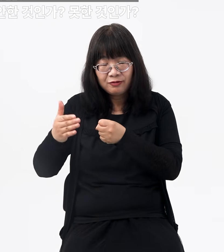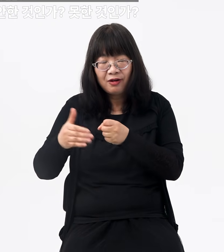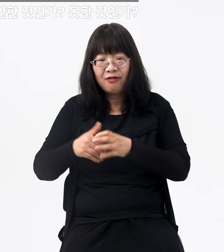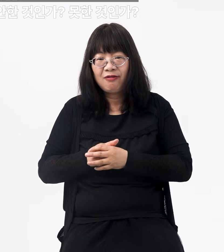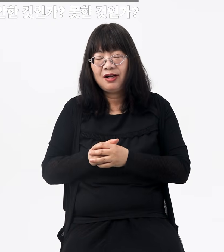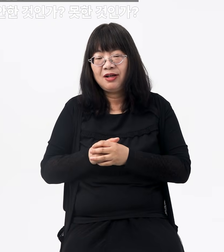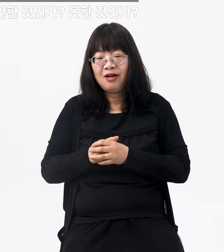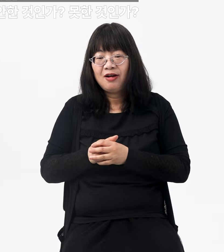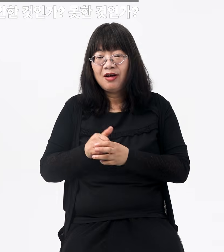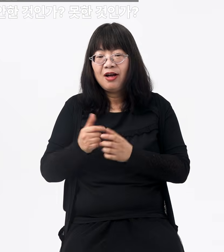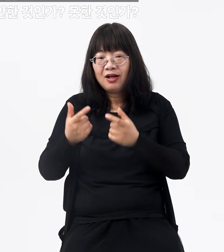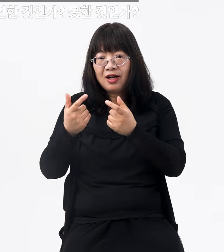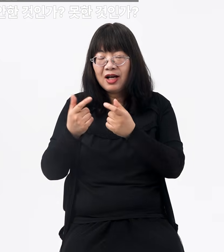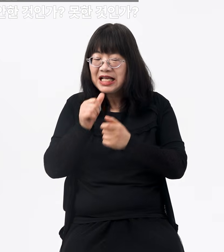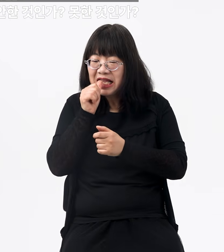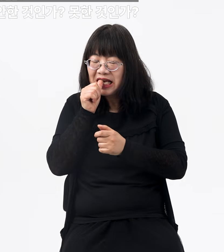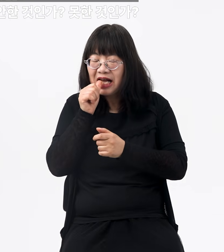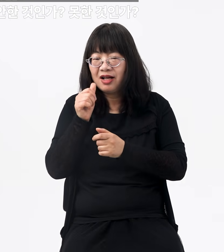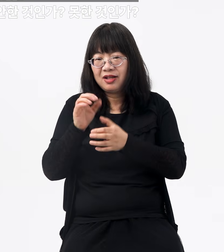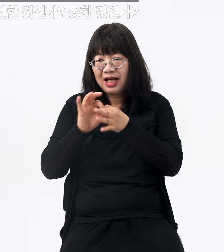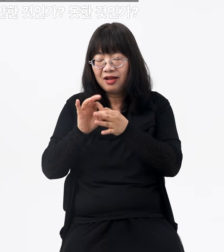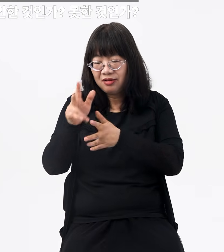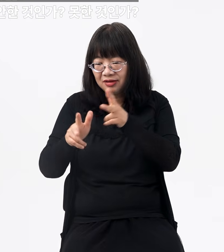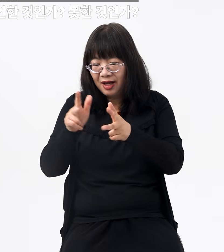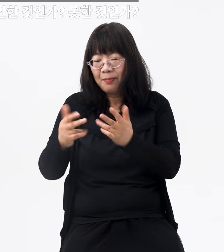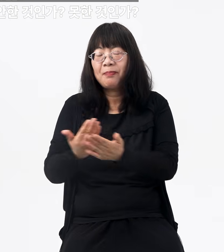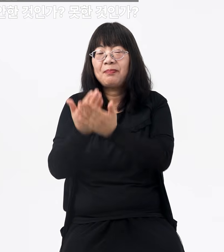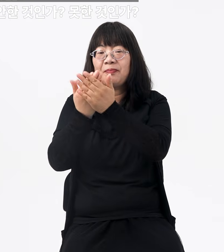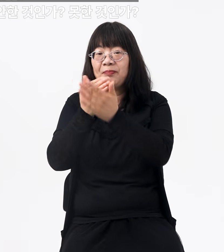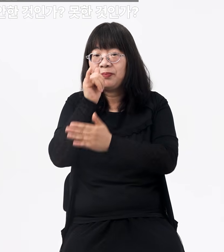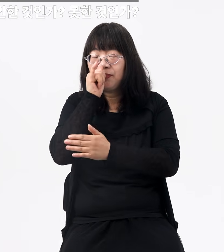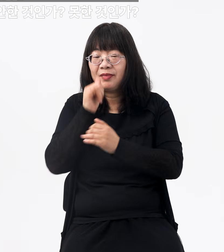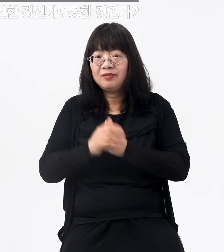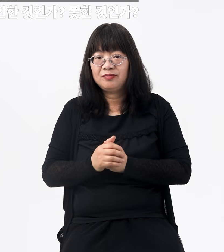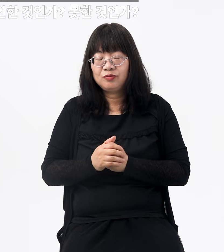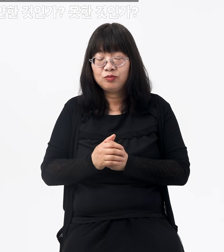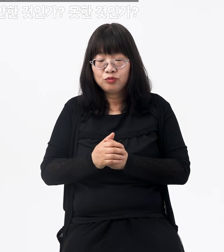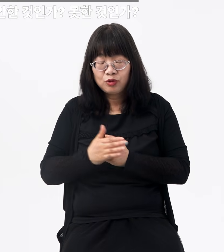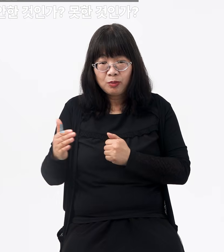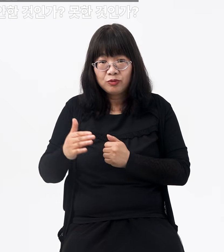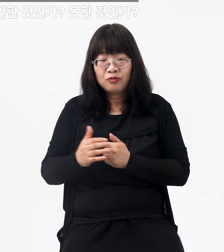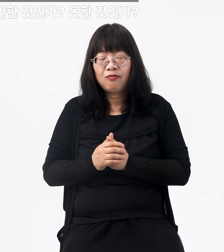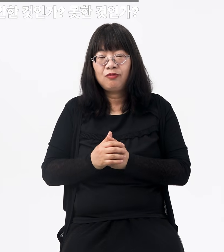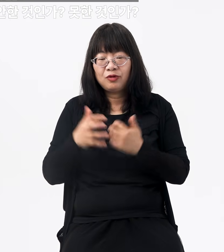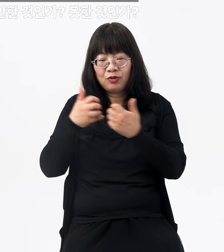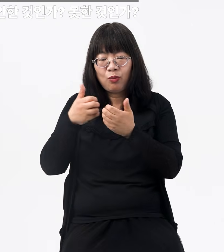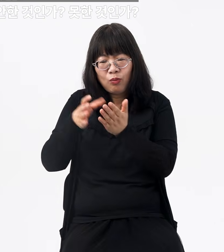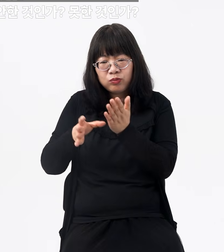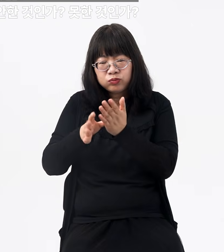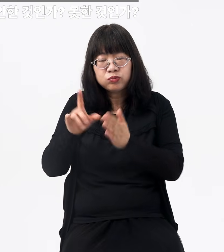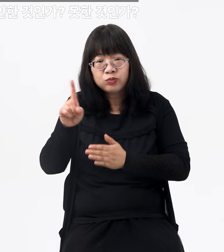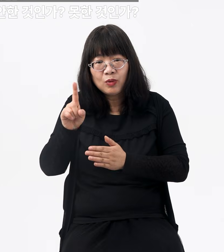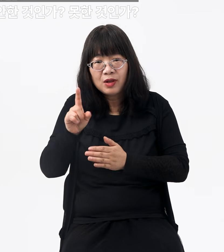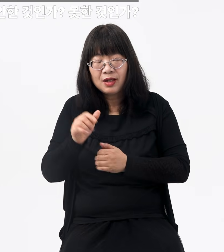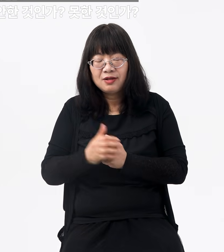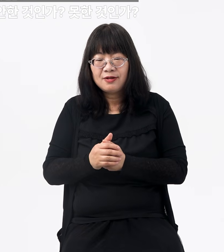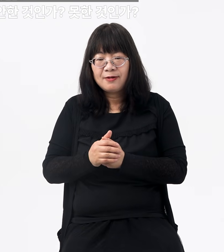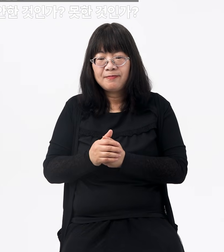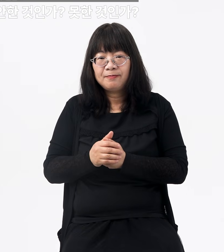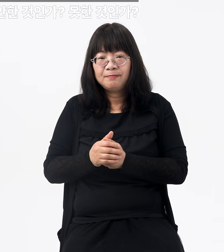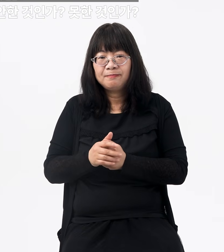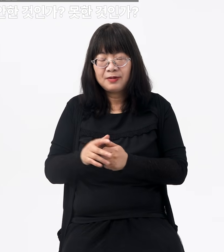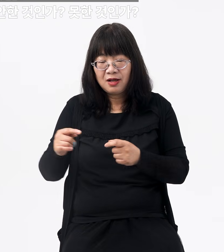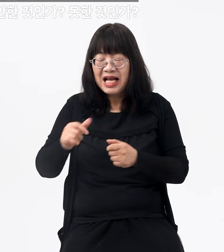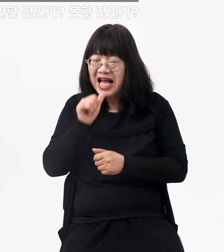문화들이, 산업들이 발달되어 있었어요. 그 당시에는 가공할 무기격인 병거,